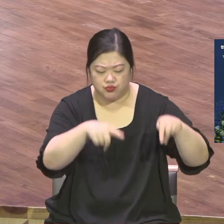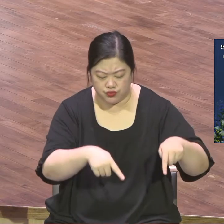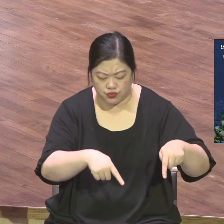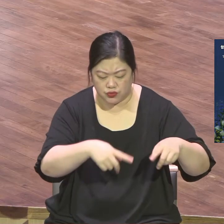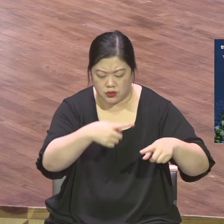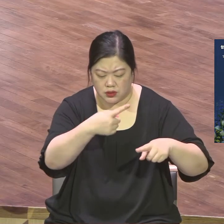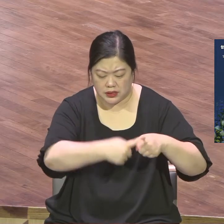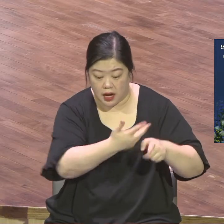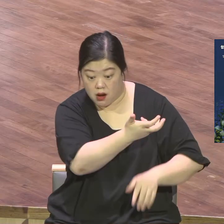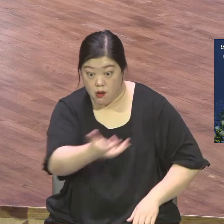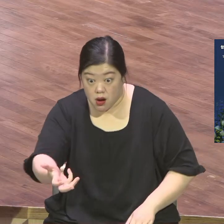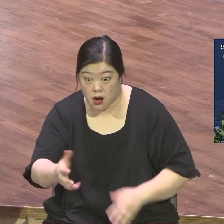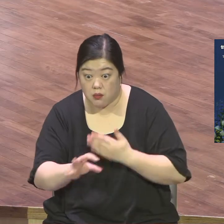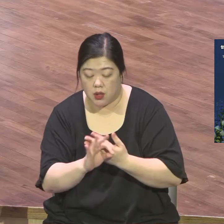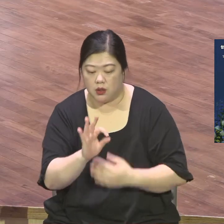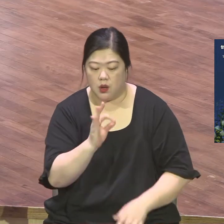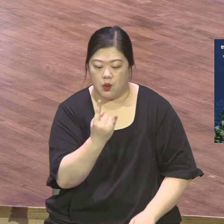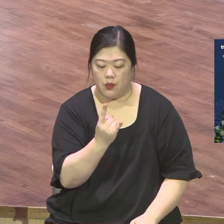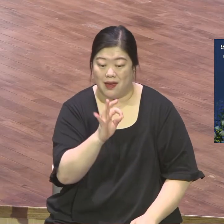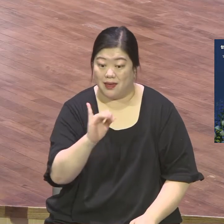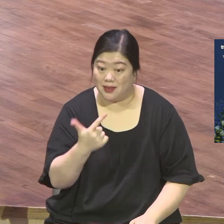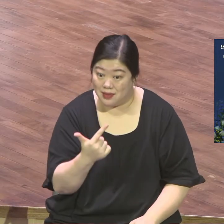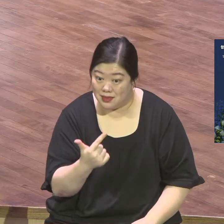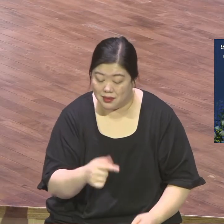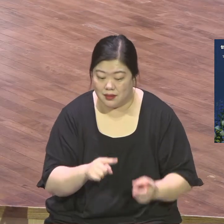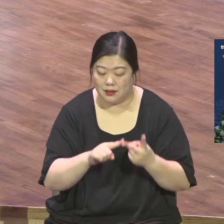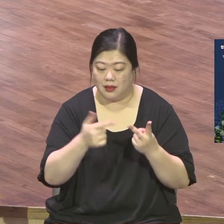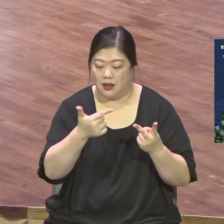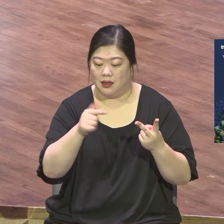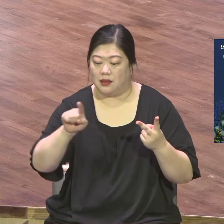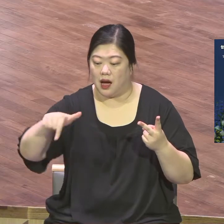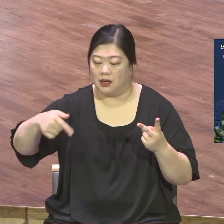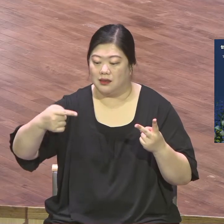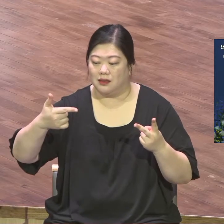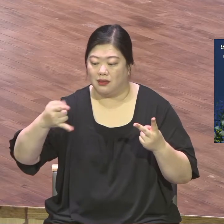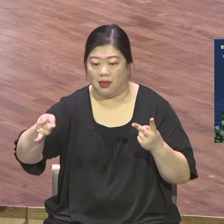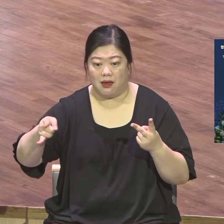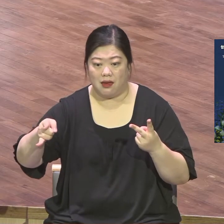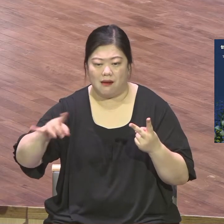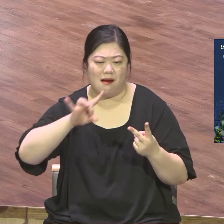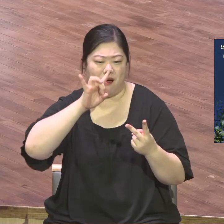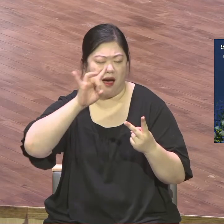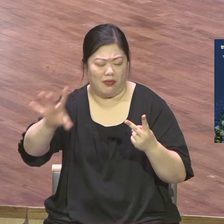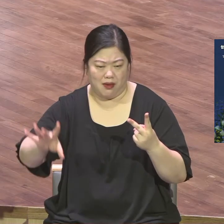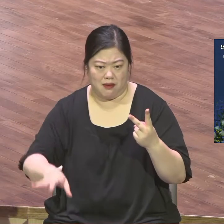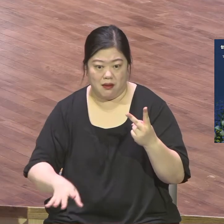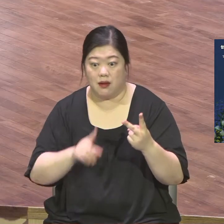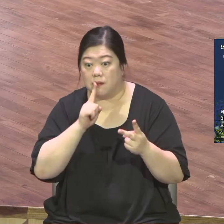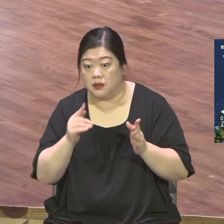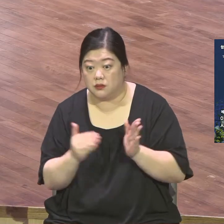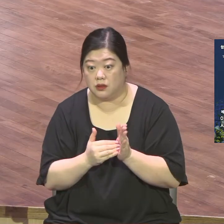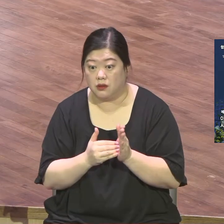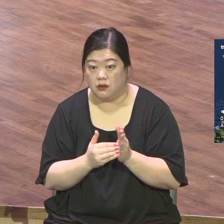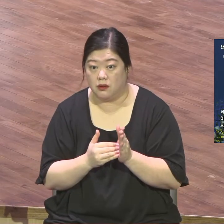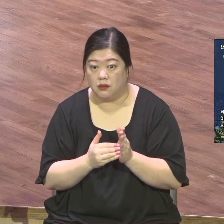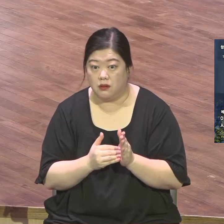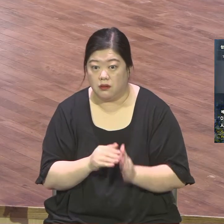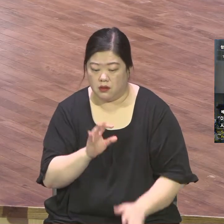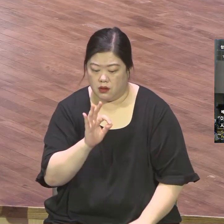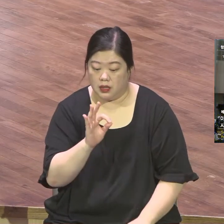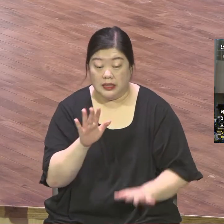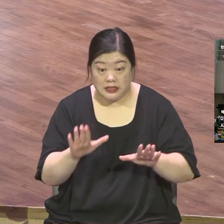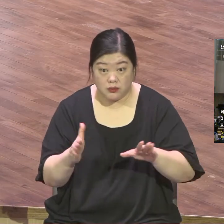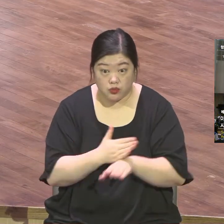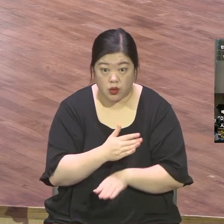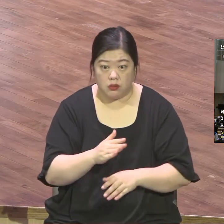외인과 나그네와 같은 삶을 살아서는 안 된다라고 강조를 하고 있습니다. 이제부터는